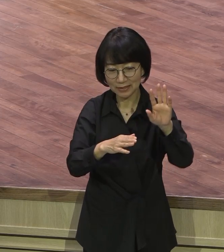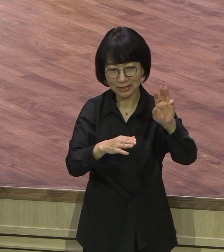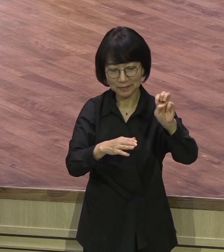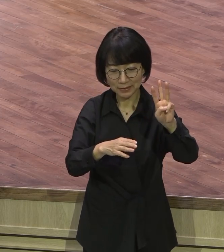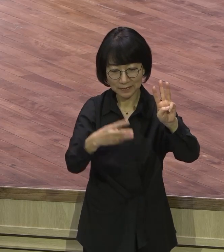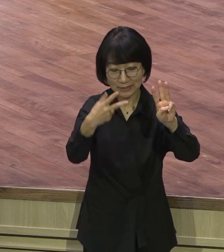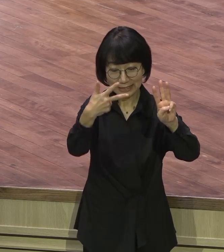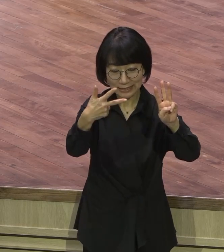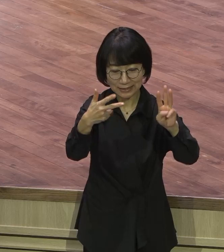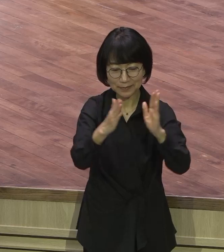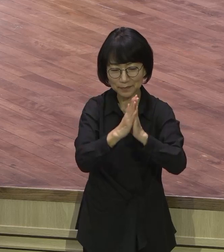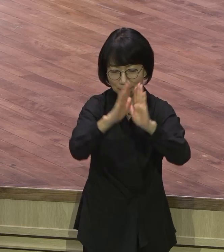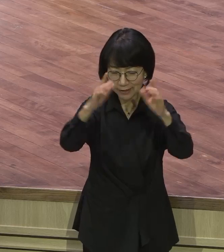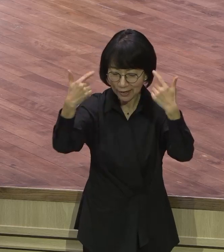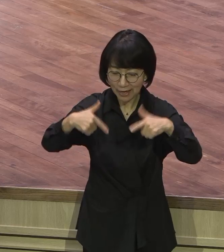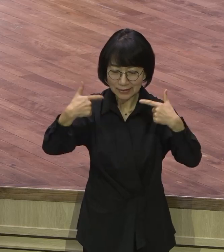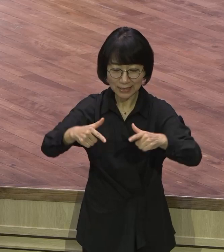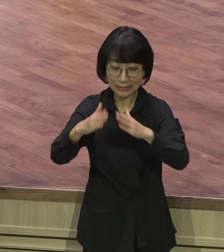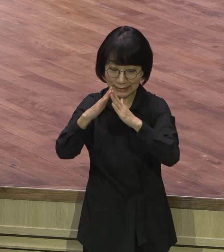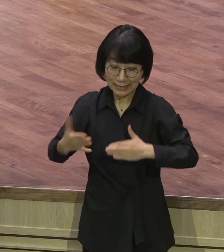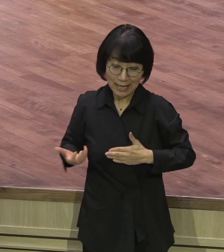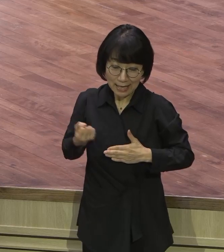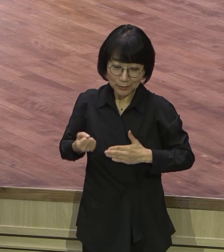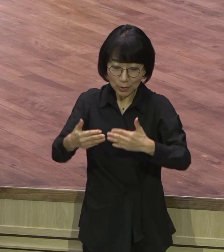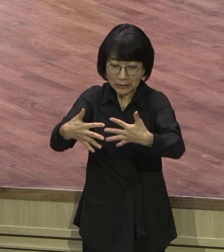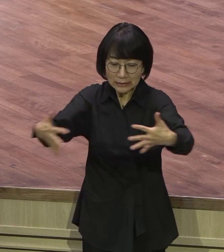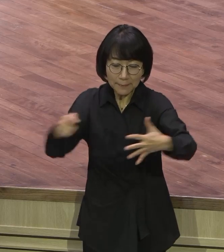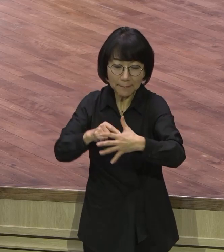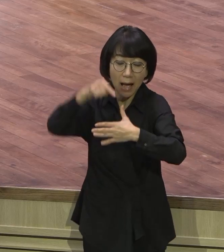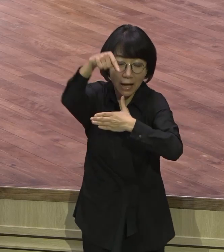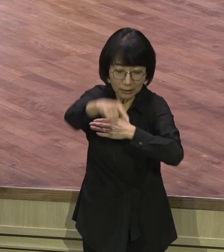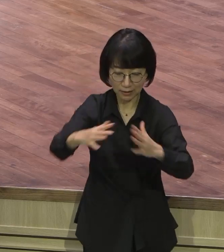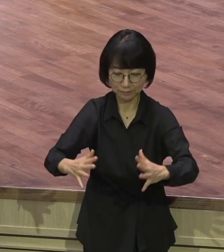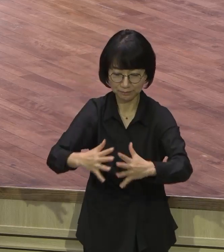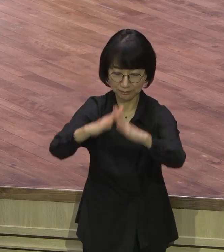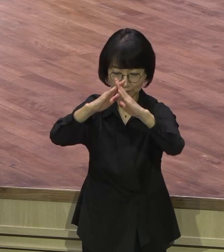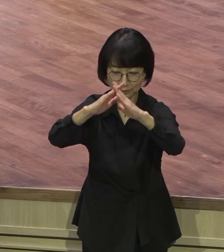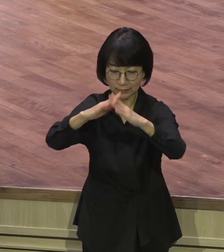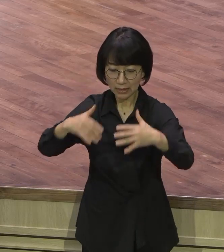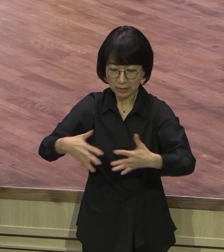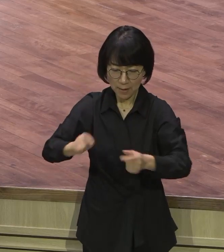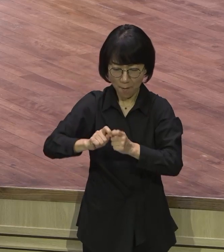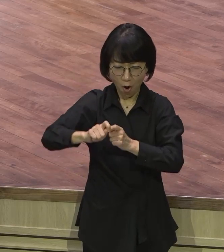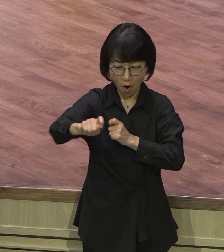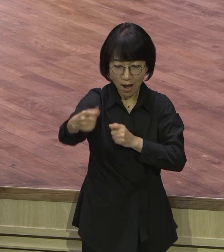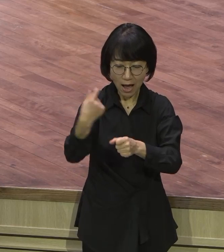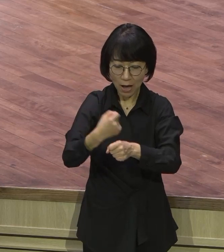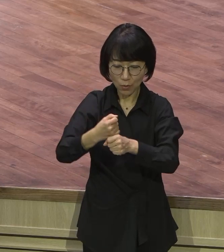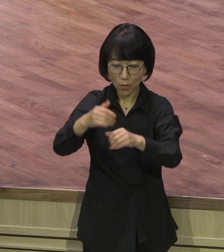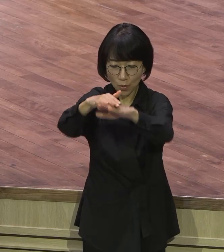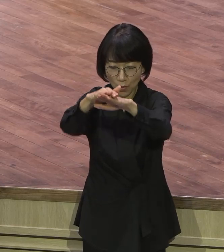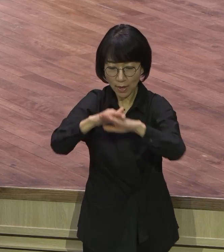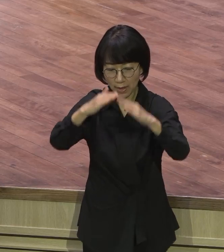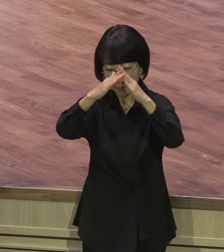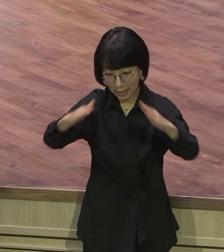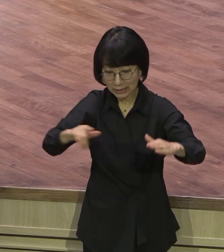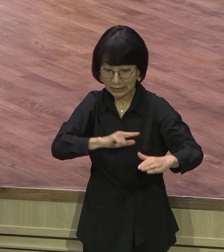모세가 항상 장막을 취하여 진 밖에 쳐서 진과 멀리 떠나게 하고 해막이라 이름하니